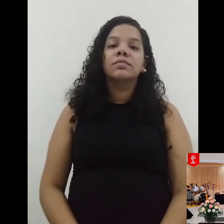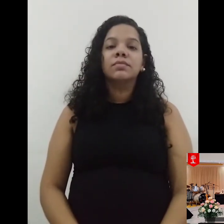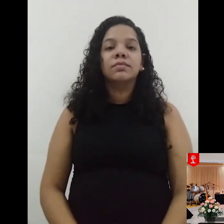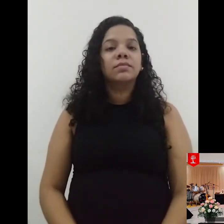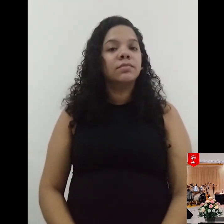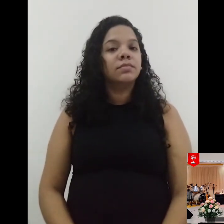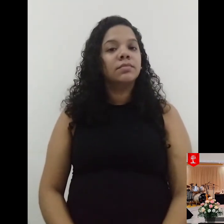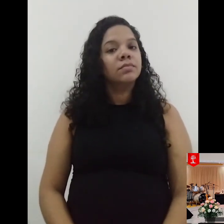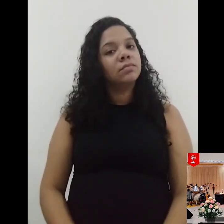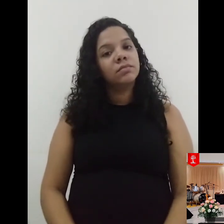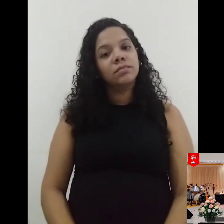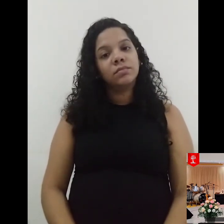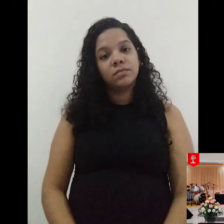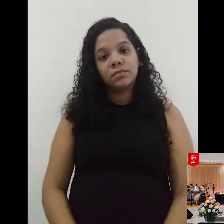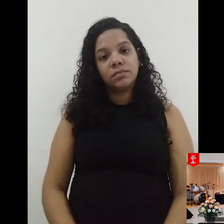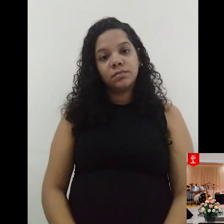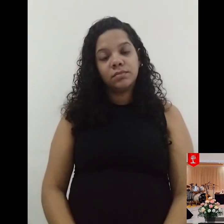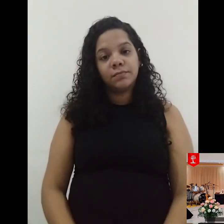ditas.